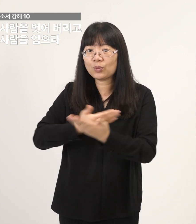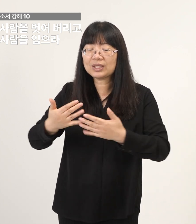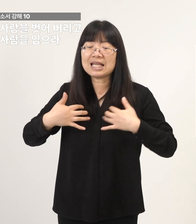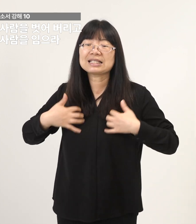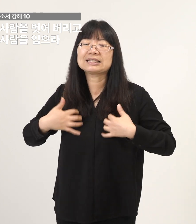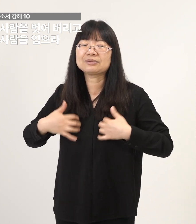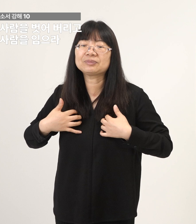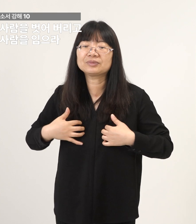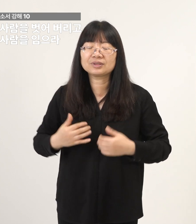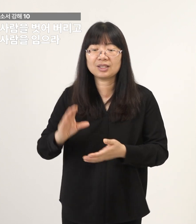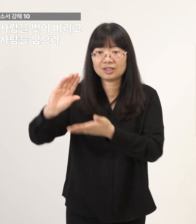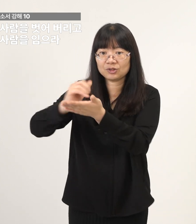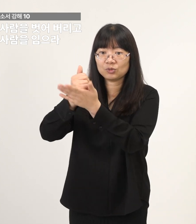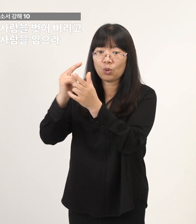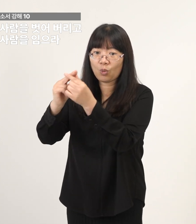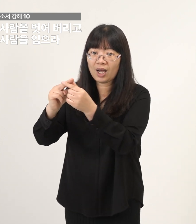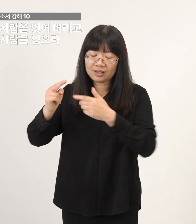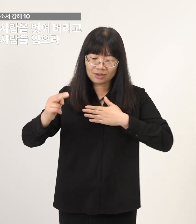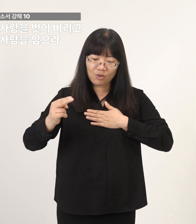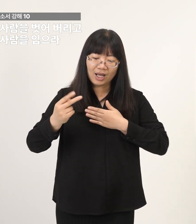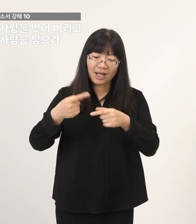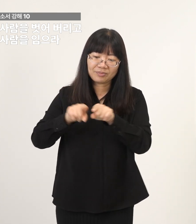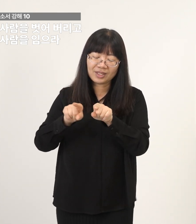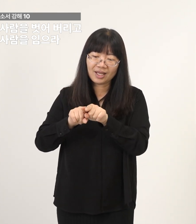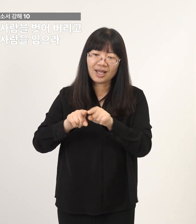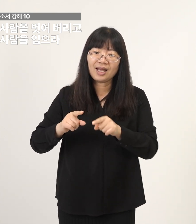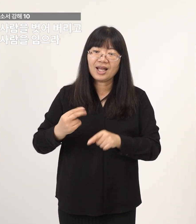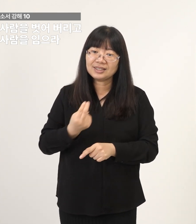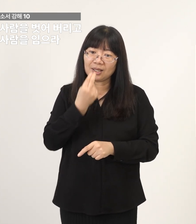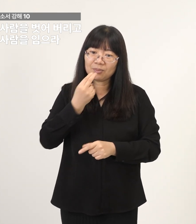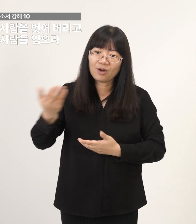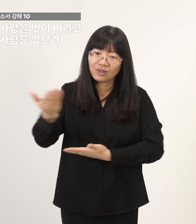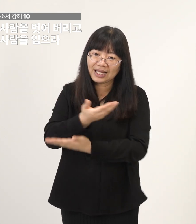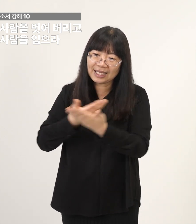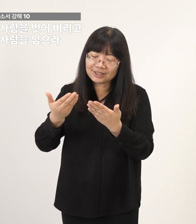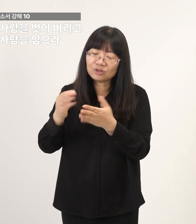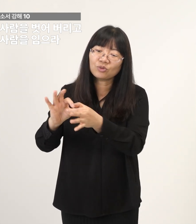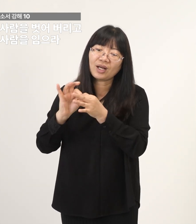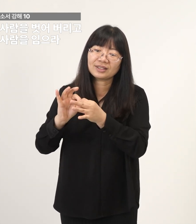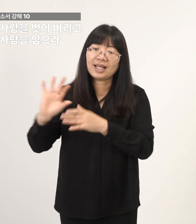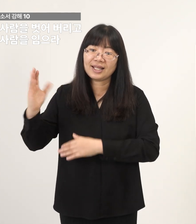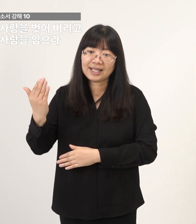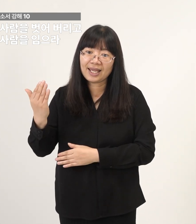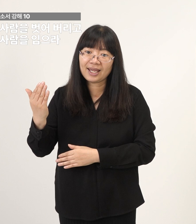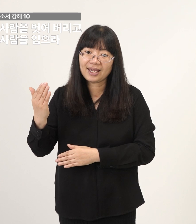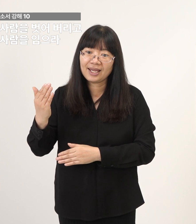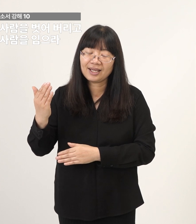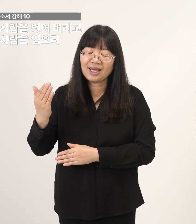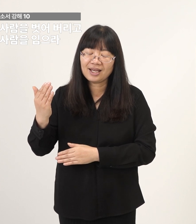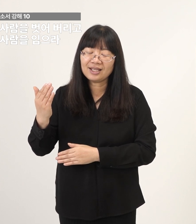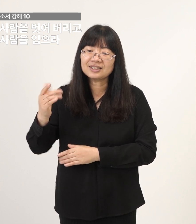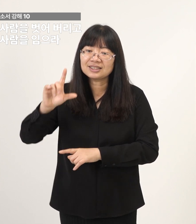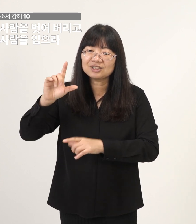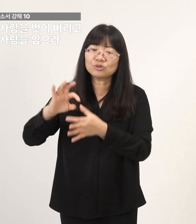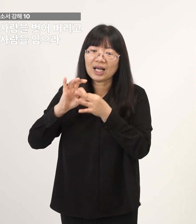생명을 주고받는 관계가 된다 그 말이에요. 누가? 우리가. 그래야 우리가 바르게 자라요.